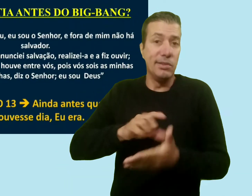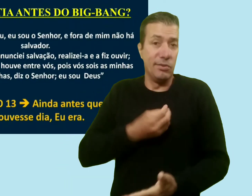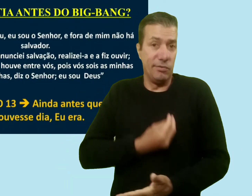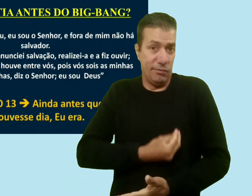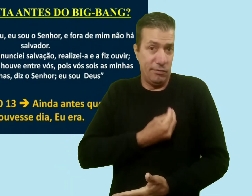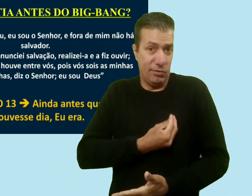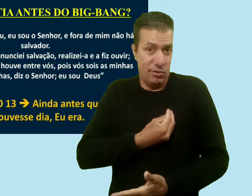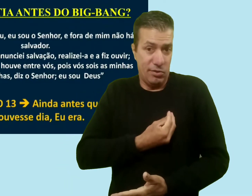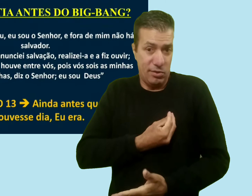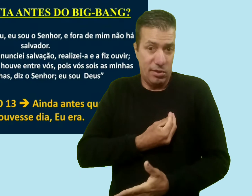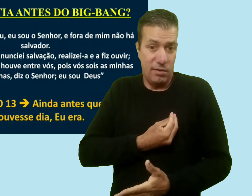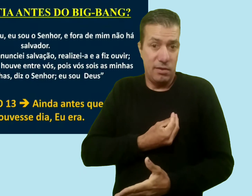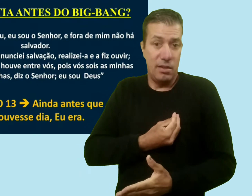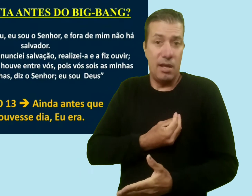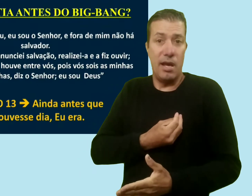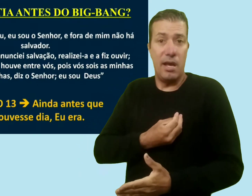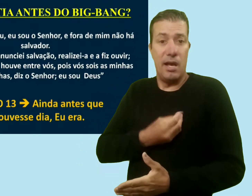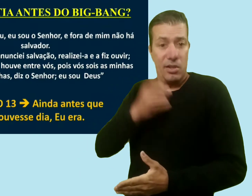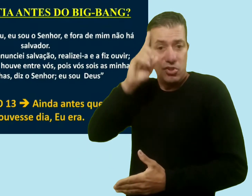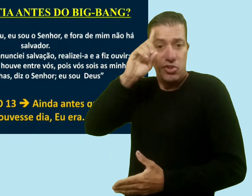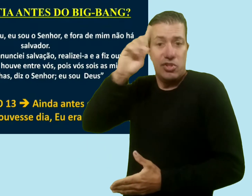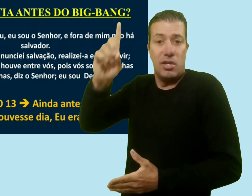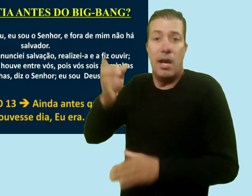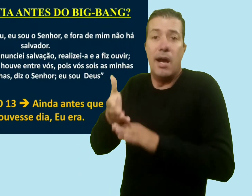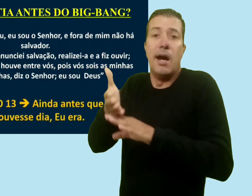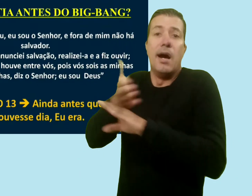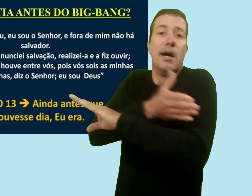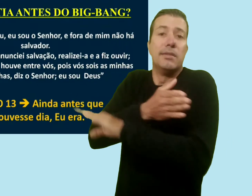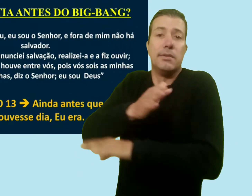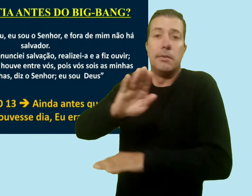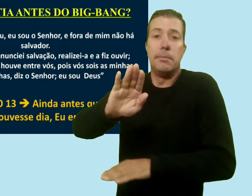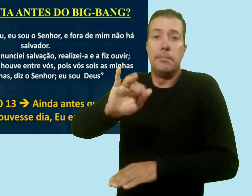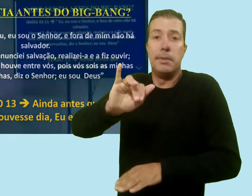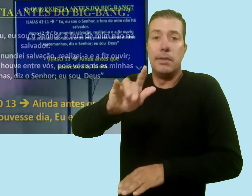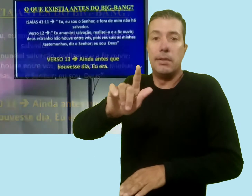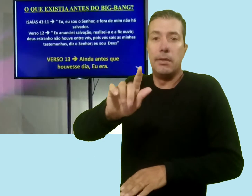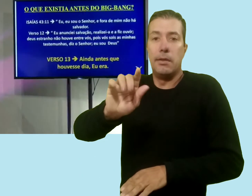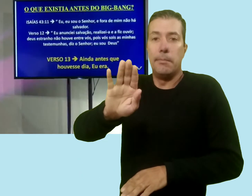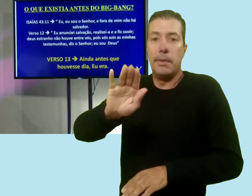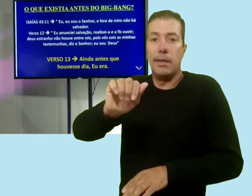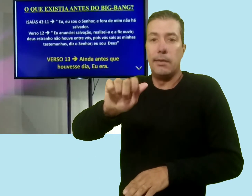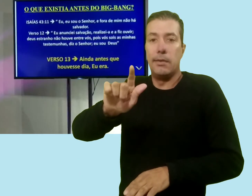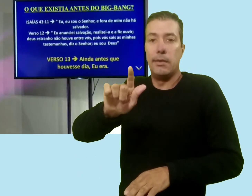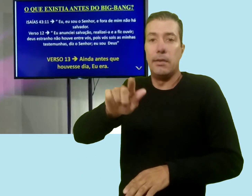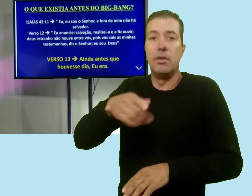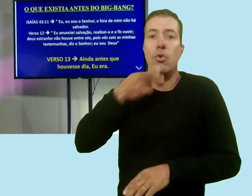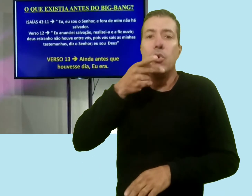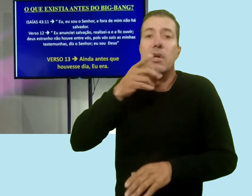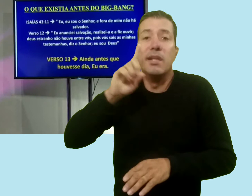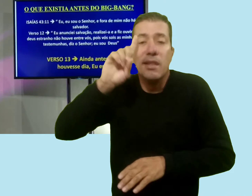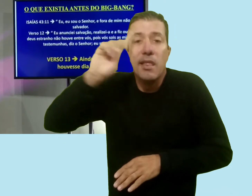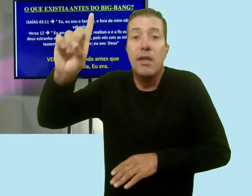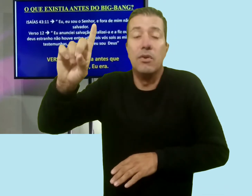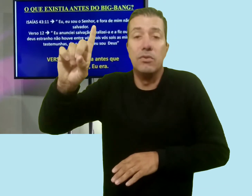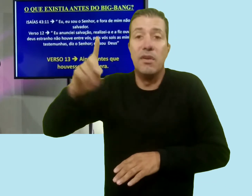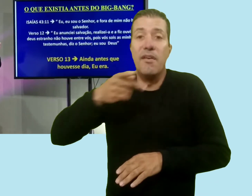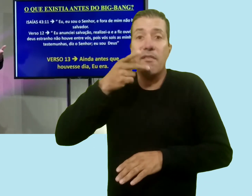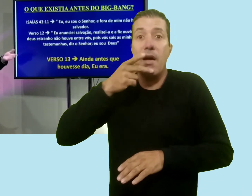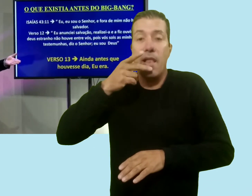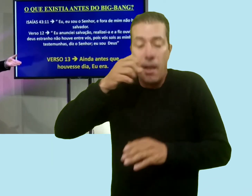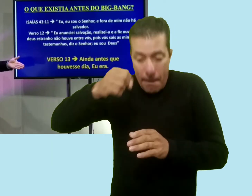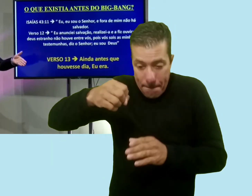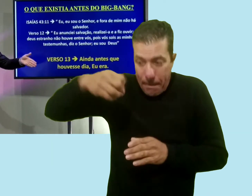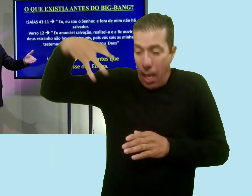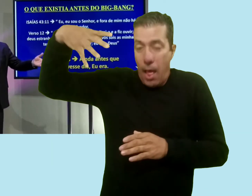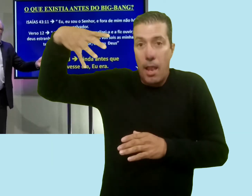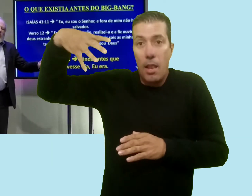Ainda antes que houvesse dia, eu era. Sabe o que existia antes do Big Bang? Deus. Sabe o que existia antes